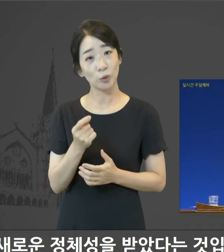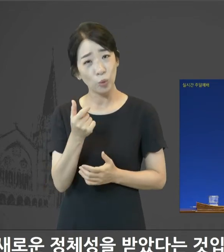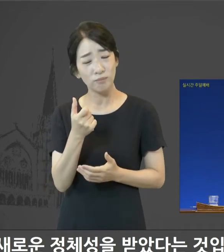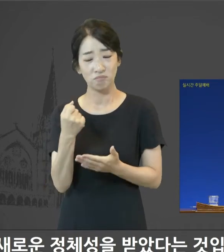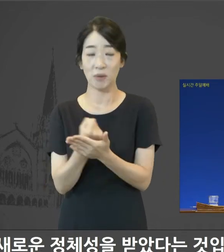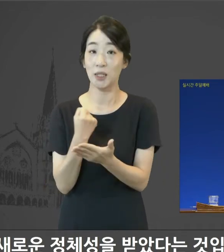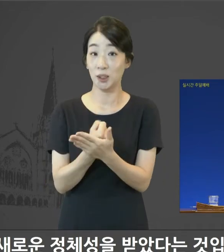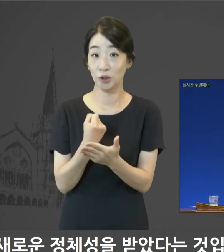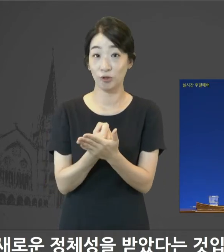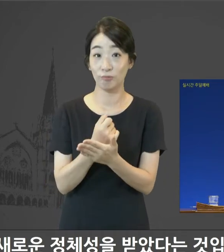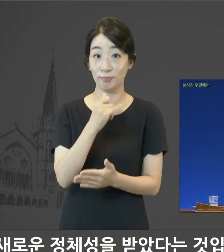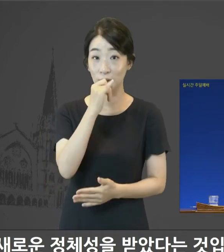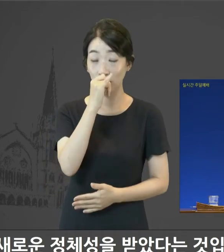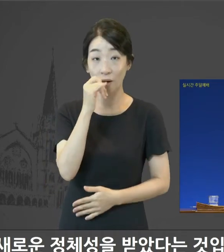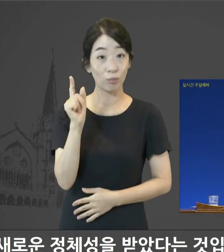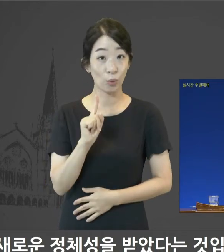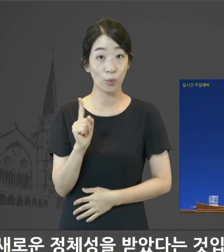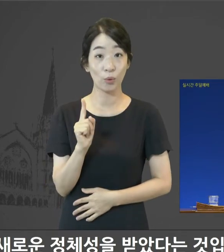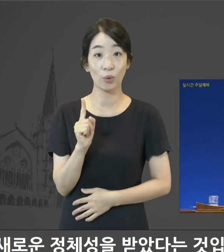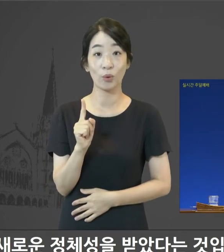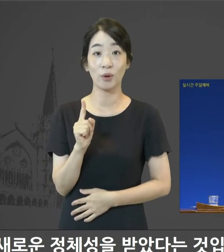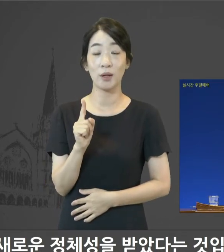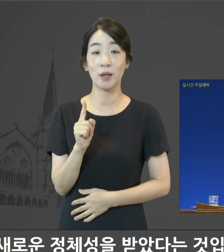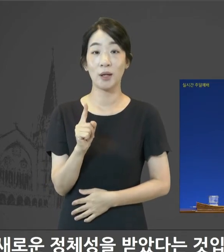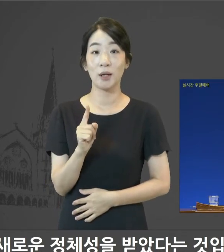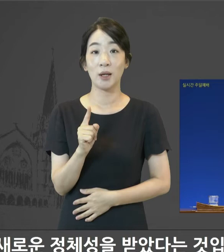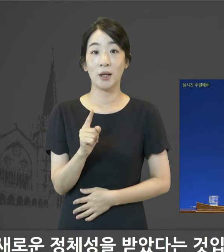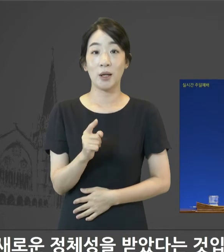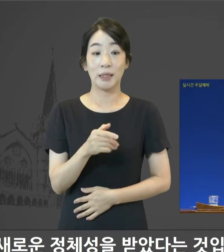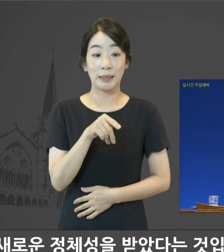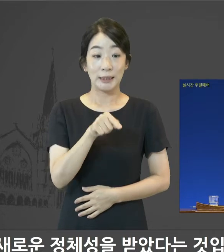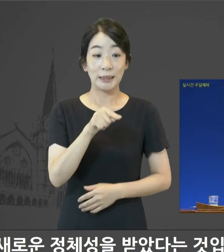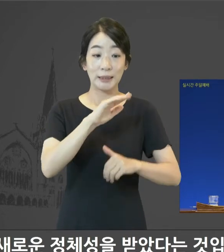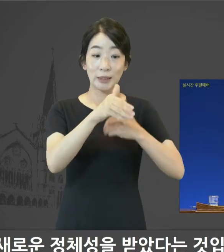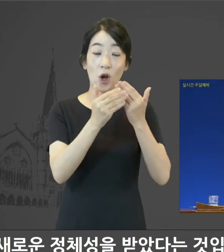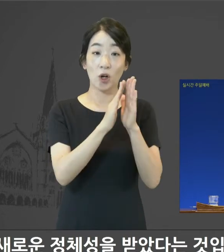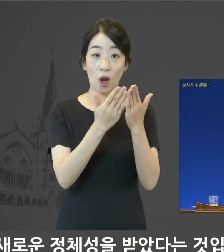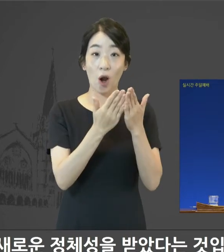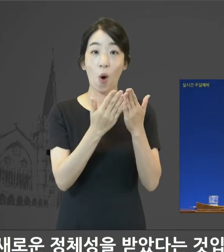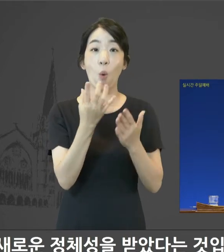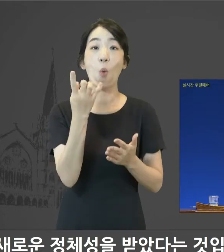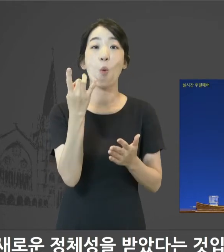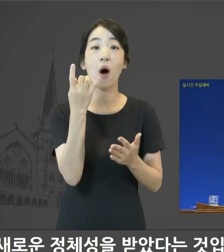것은 여러분들이 원문으로 이 부분을 볼 수 있다면